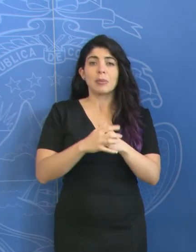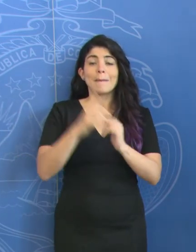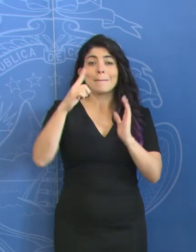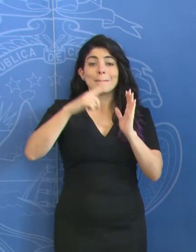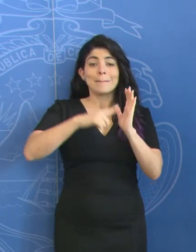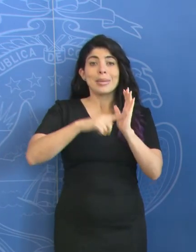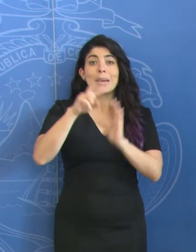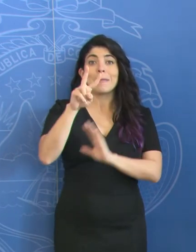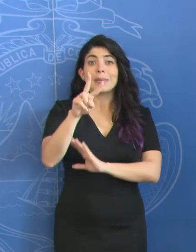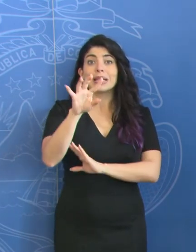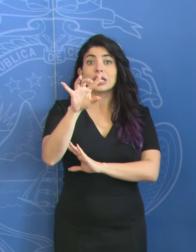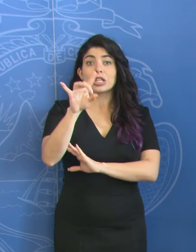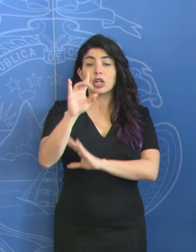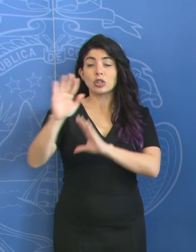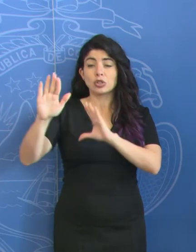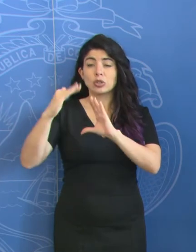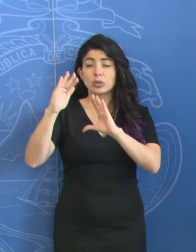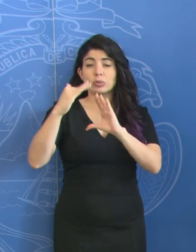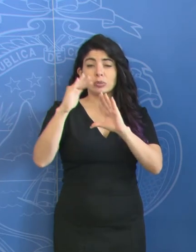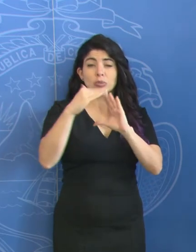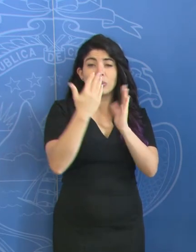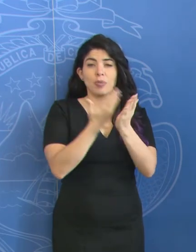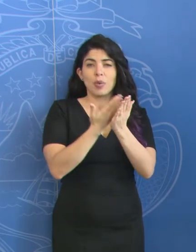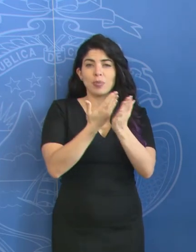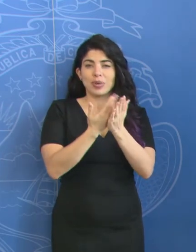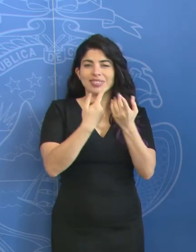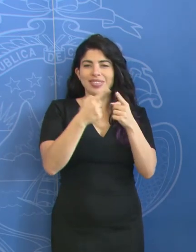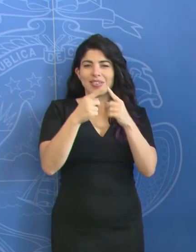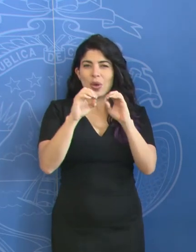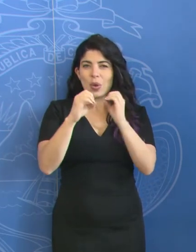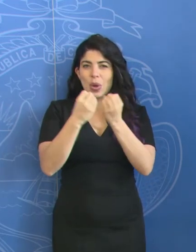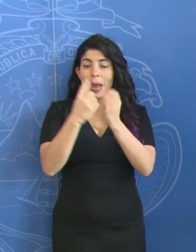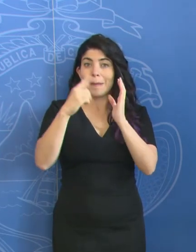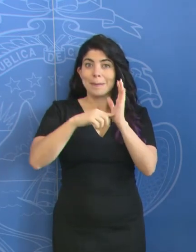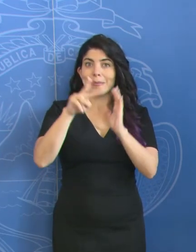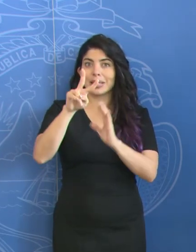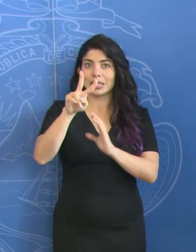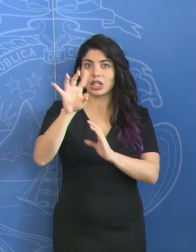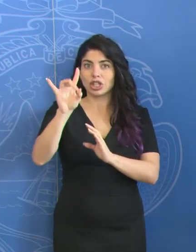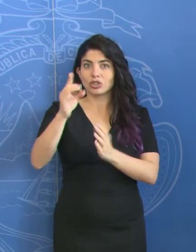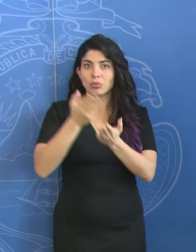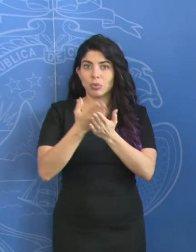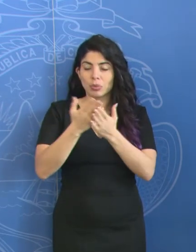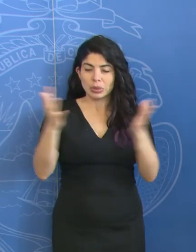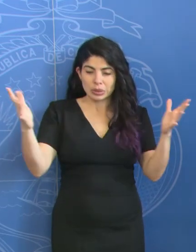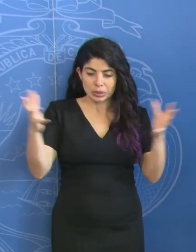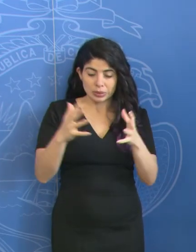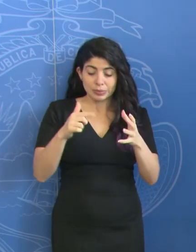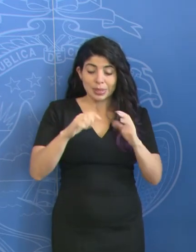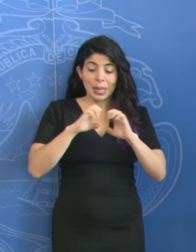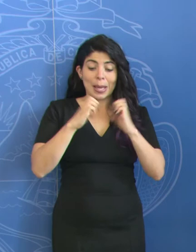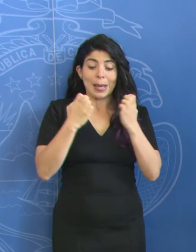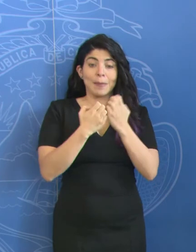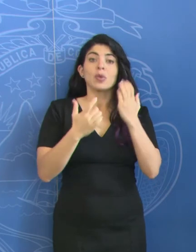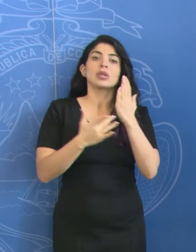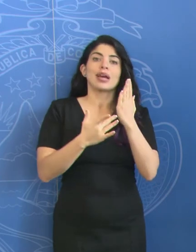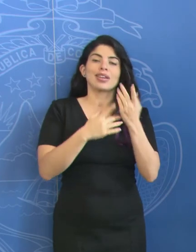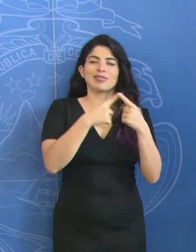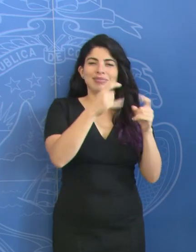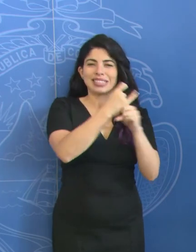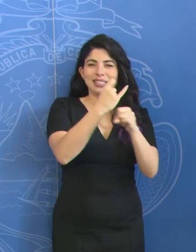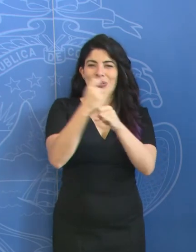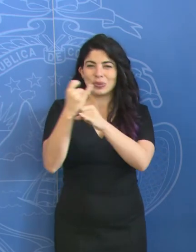1.028 propuestas que fueron recibidas de las distintas organizaciones, el equipo técnico interinstitucional